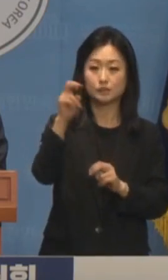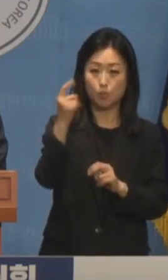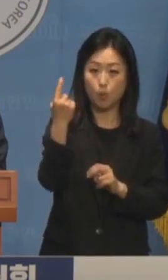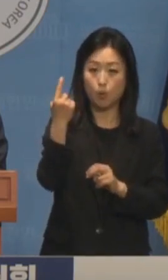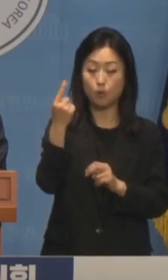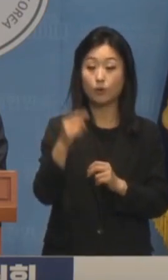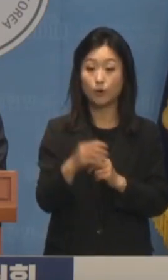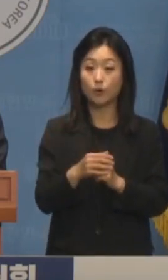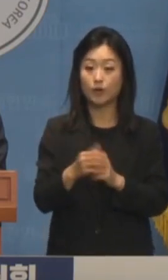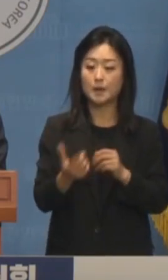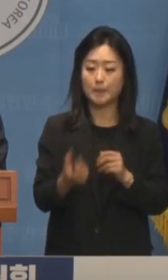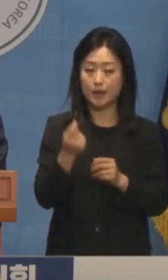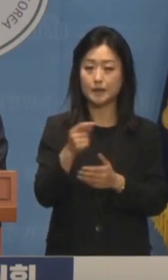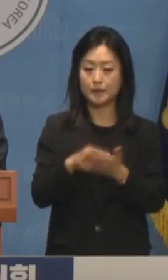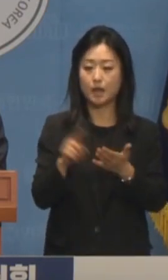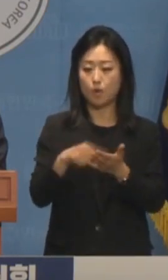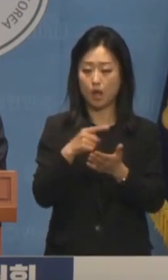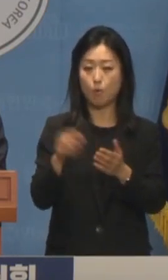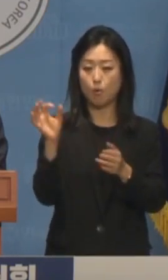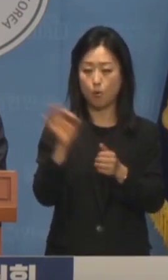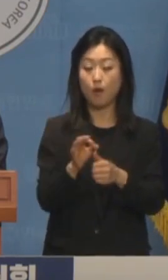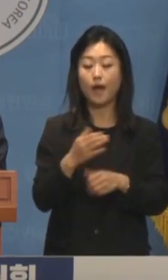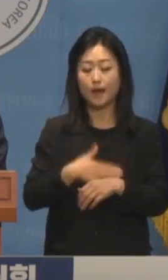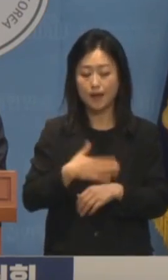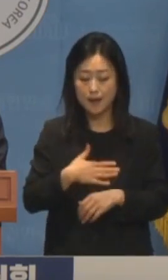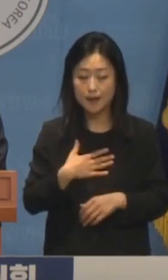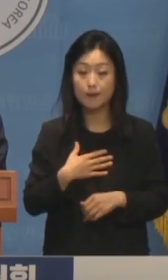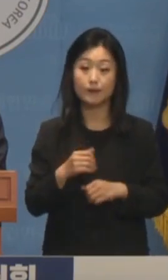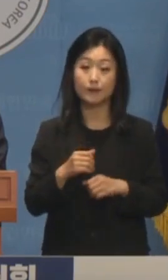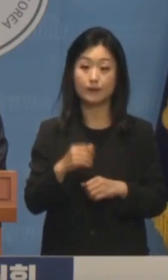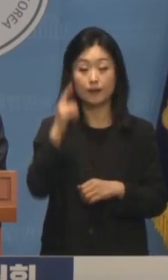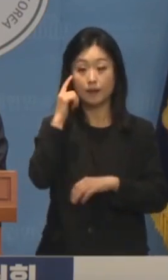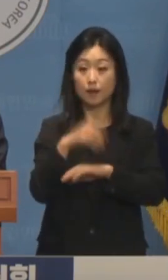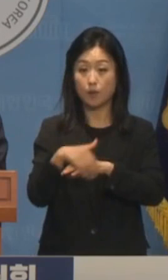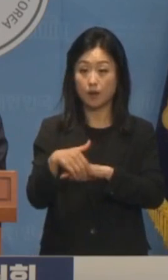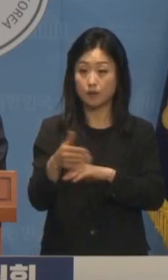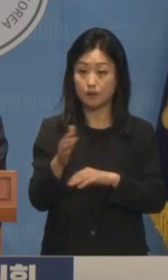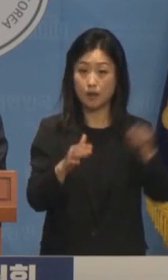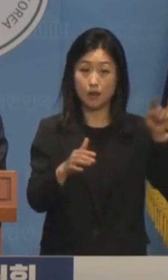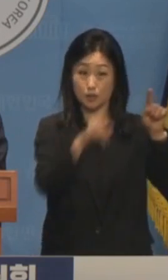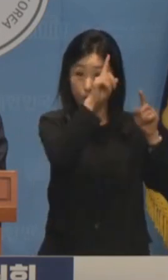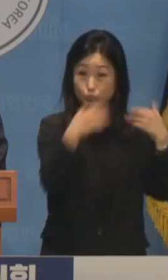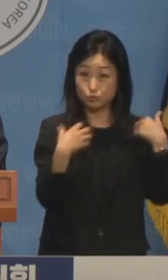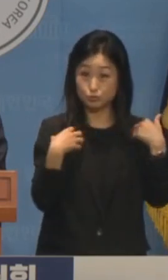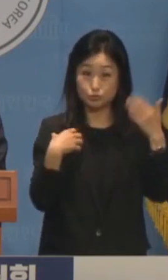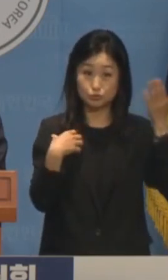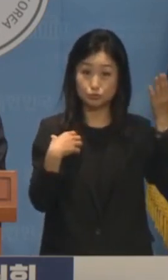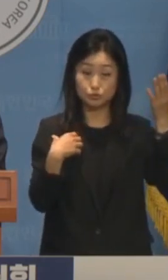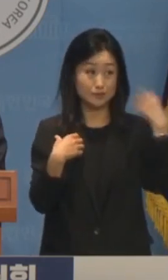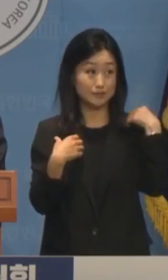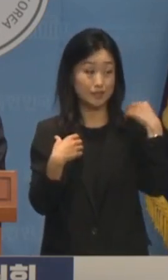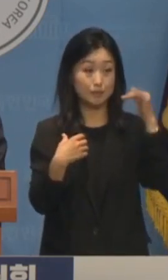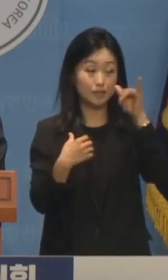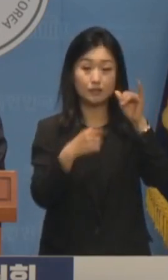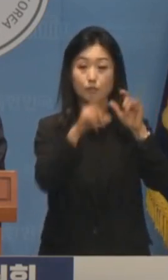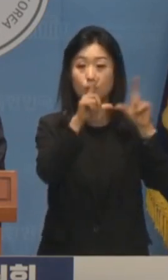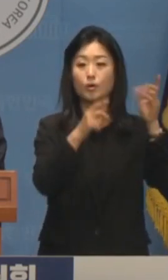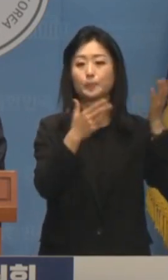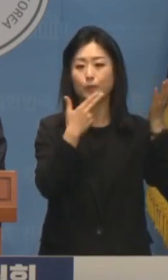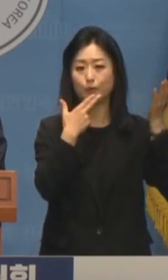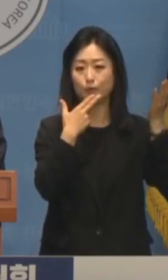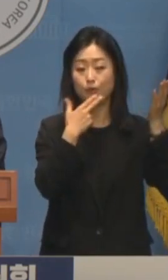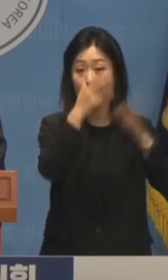권고를 통해서 조속하게 피해 회복을 할 의사들을 비춰왔습니다. 환경부가 그 부분에 대해서 책임 있는 태도로 나오지 않아서